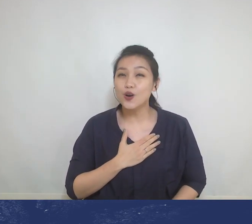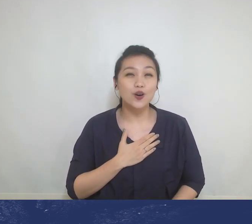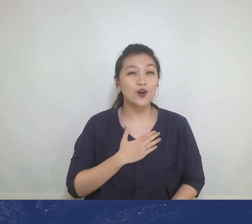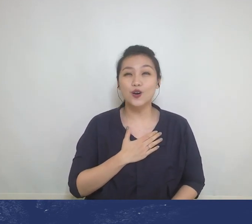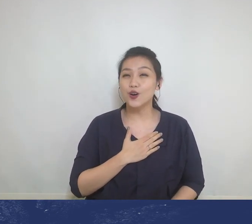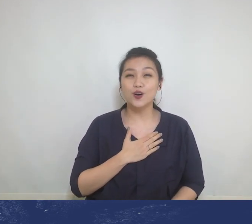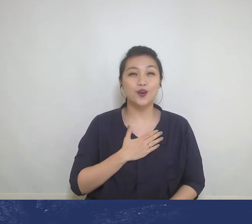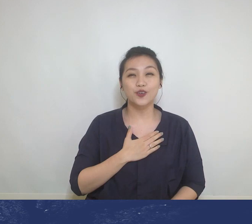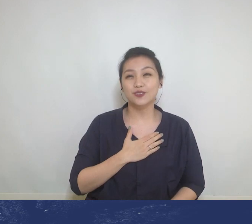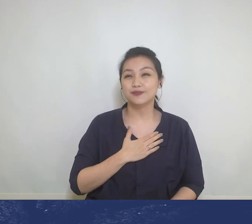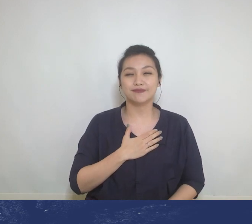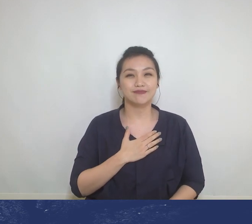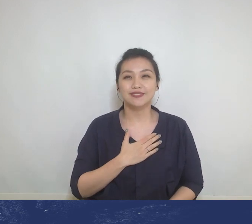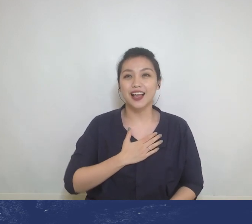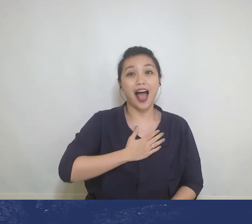Hidupku